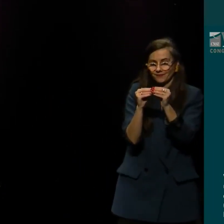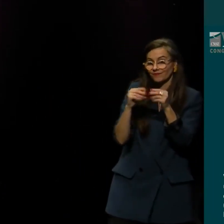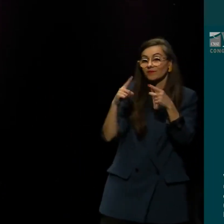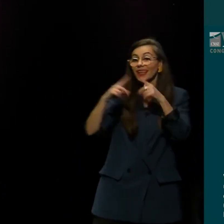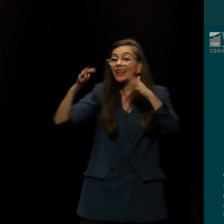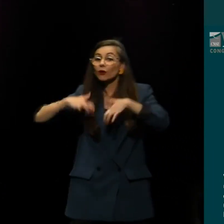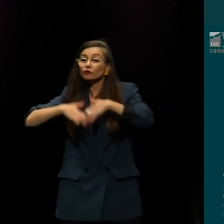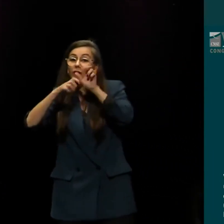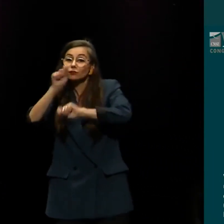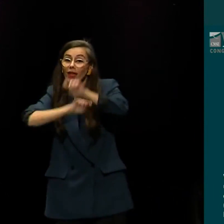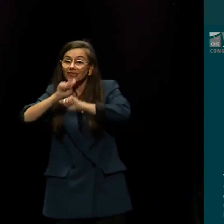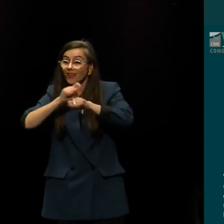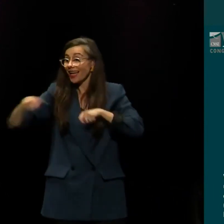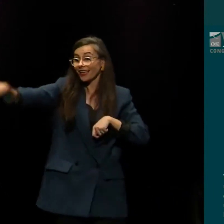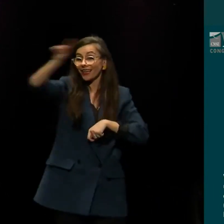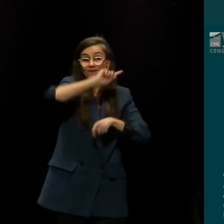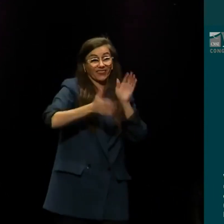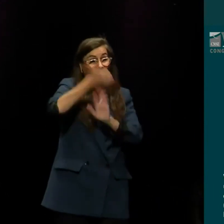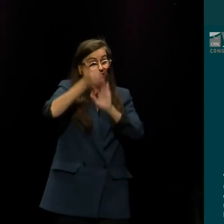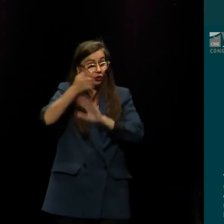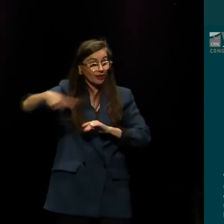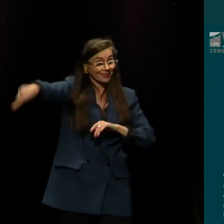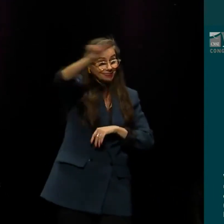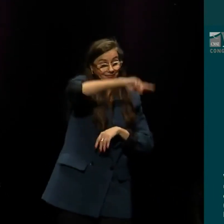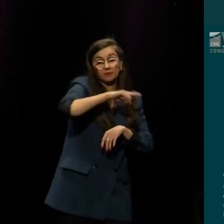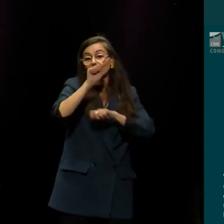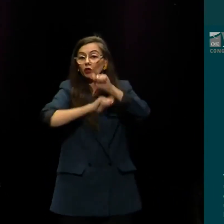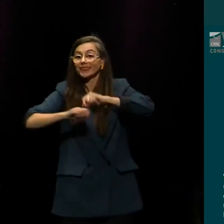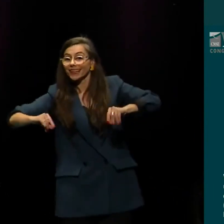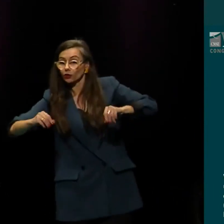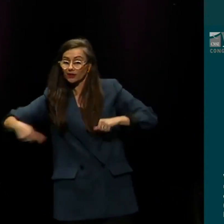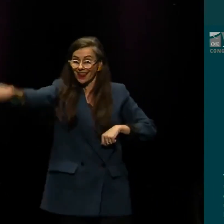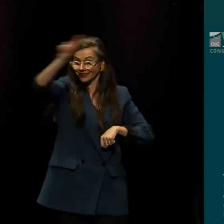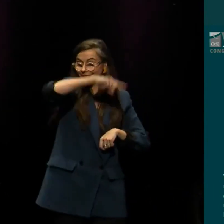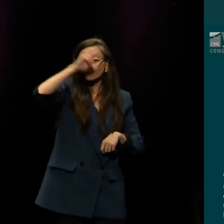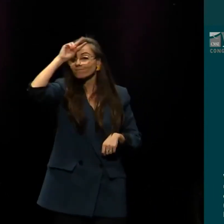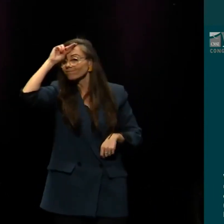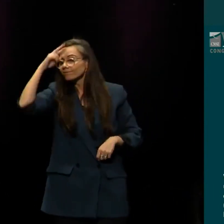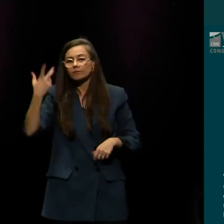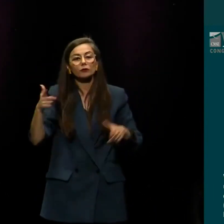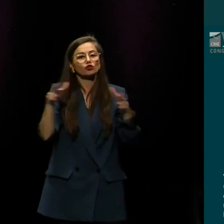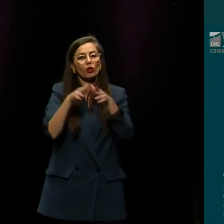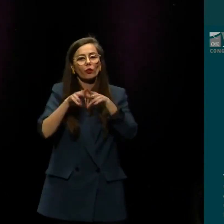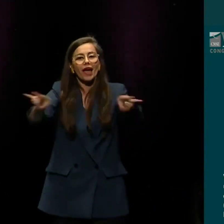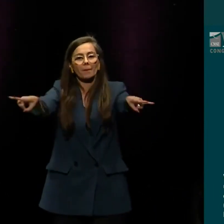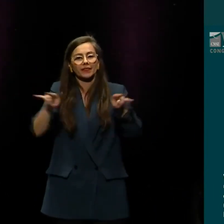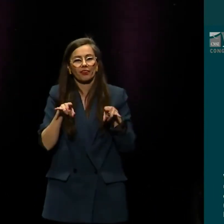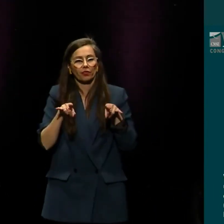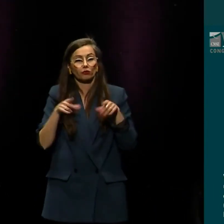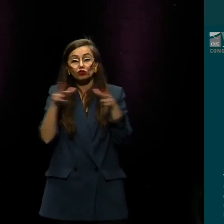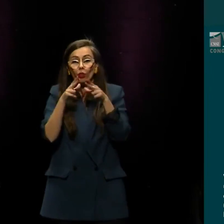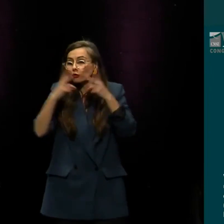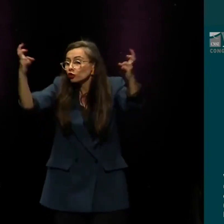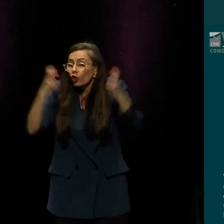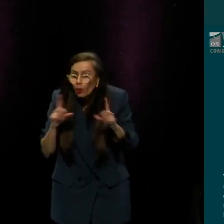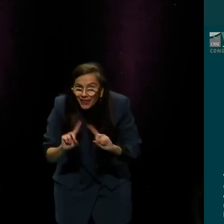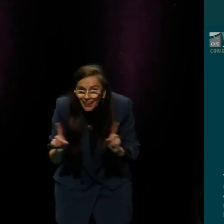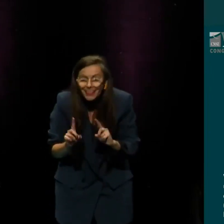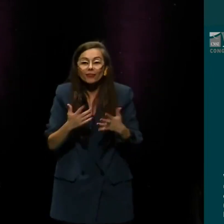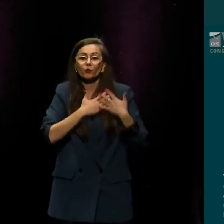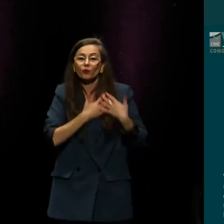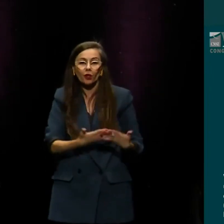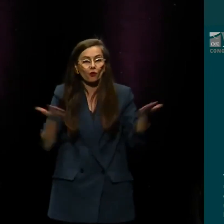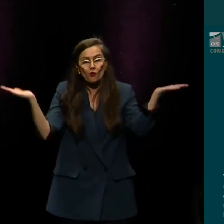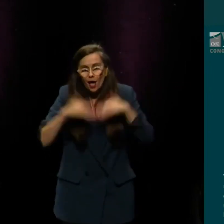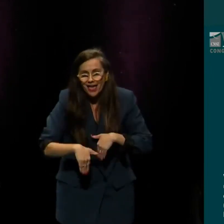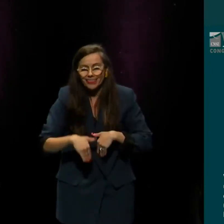hubo 2 que coincidían en las propuestas que habíamos recibido por parte de las federaciones. Una era la